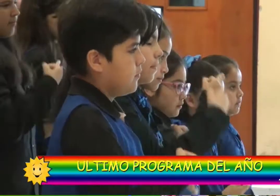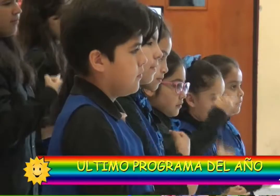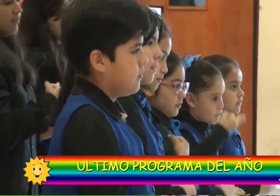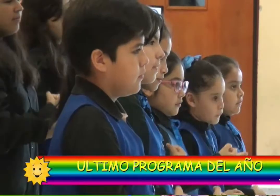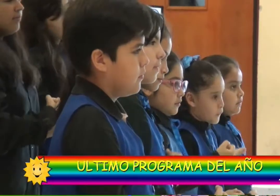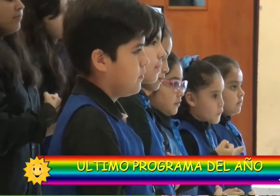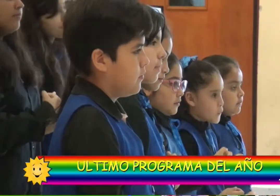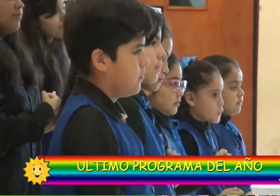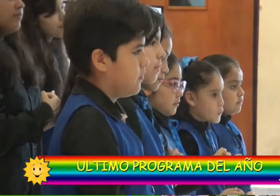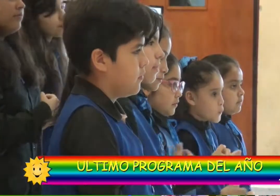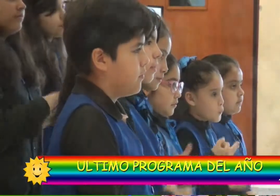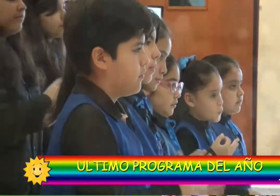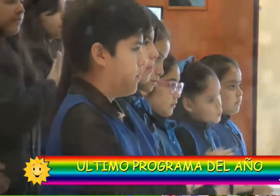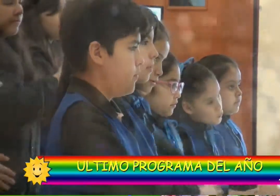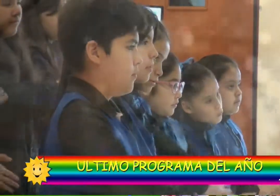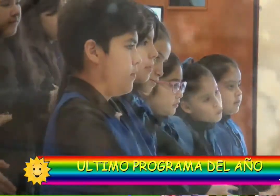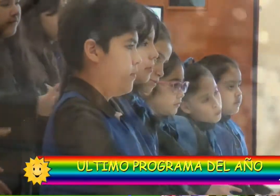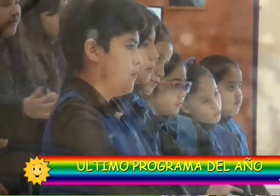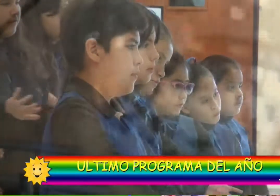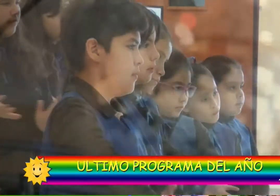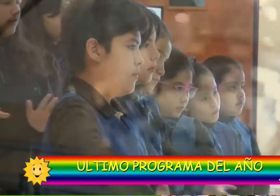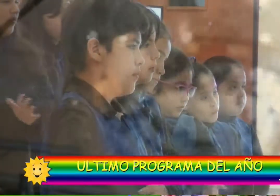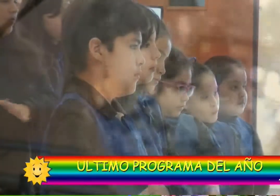y se van en comprensión